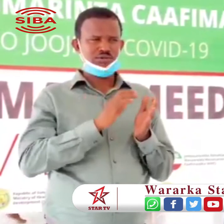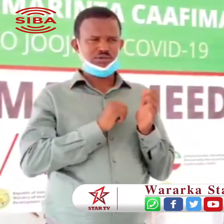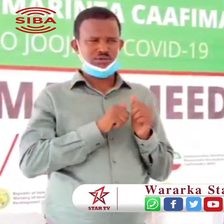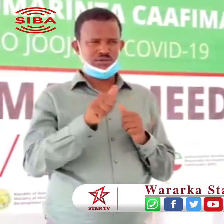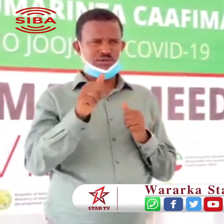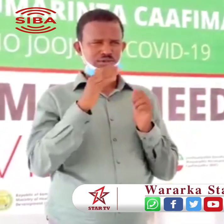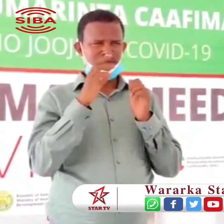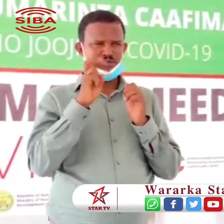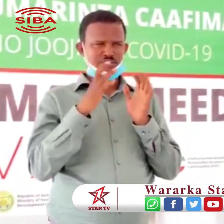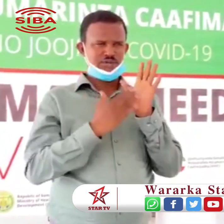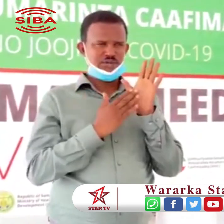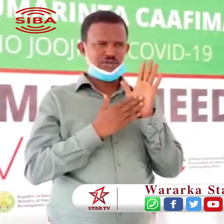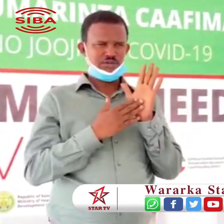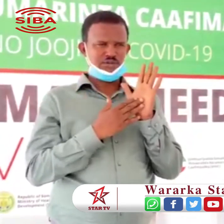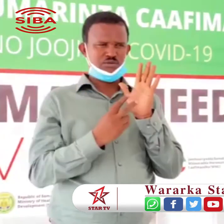20-29 waa 7 qof,